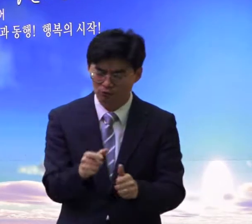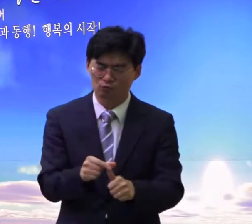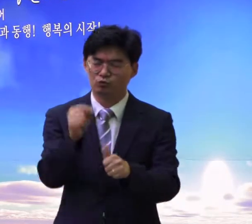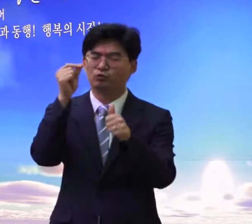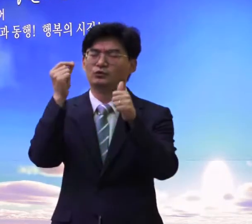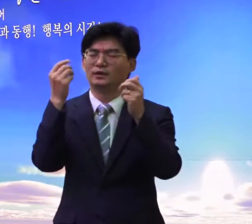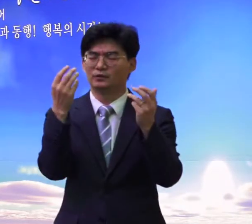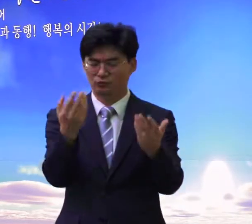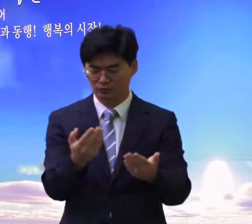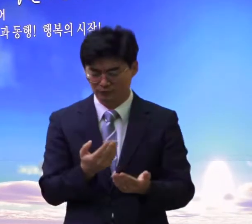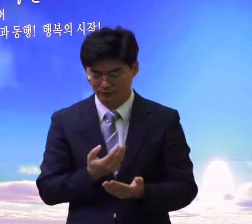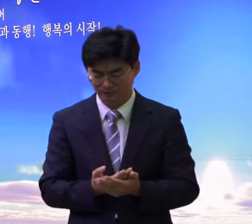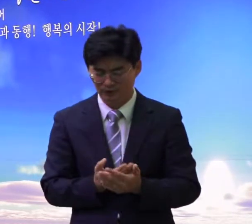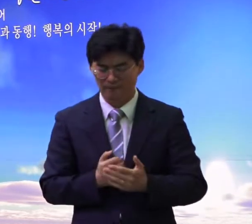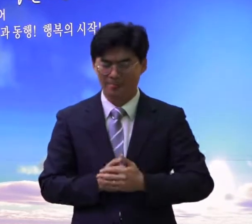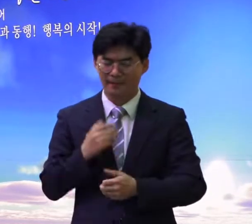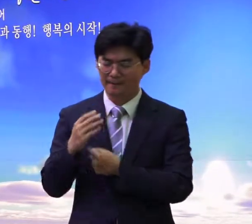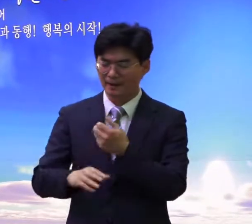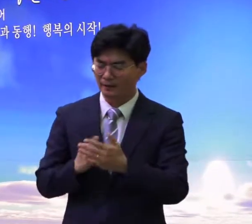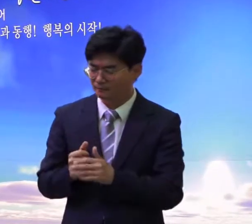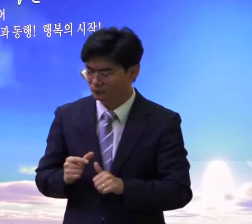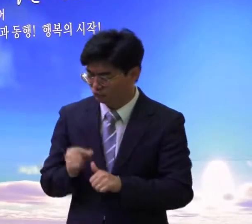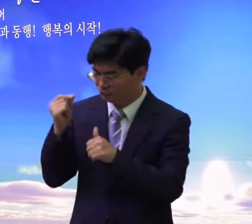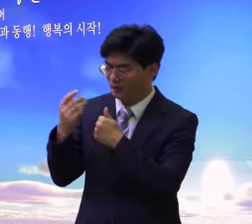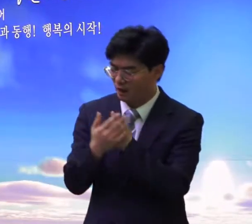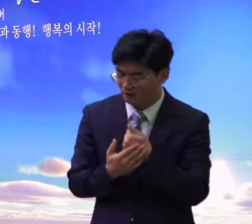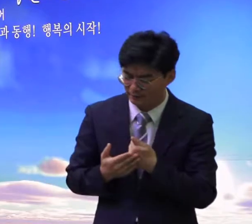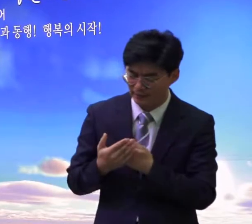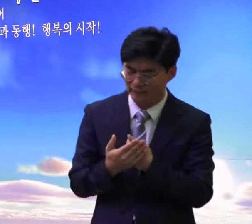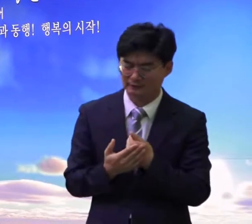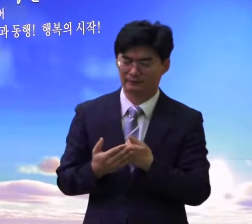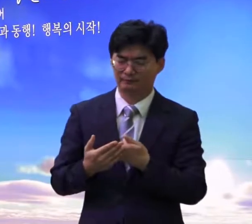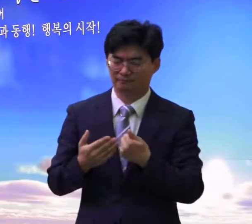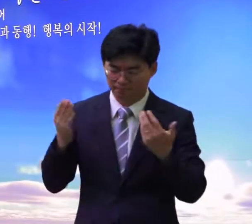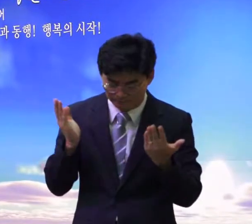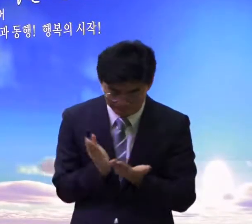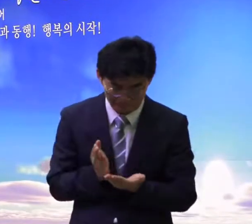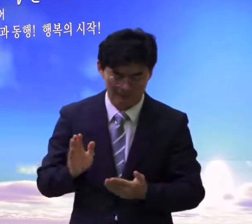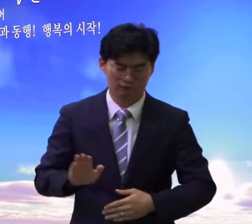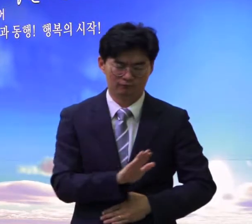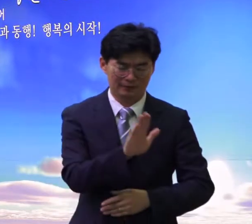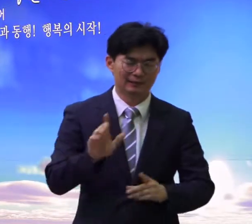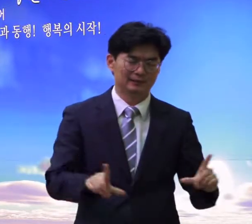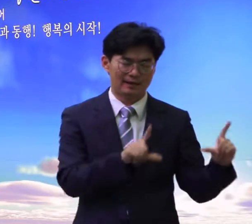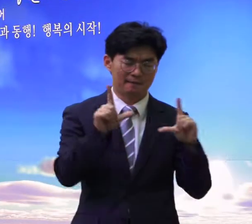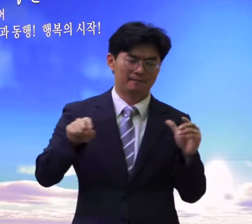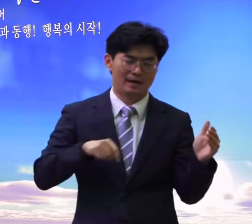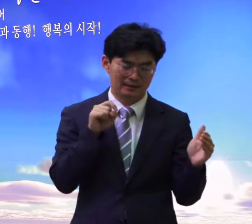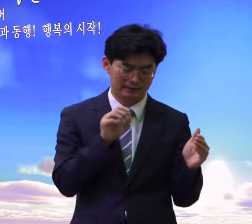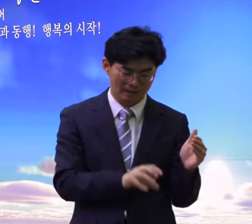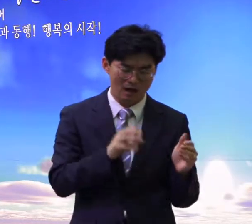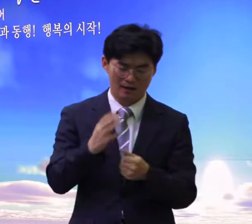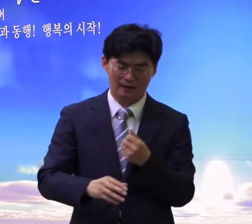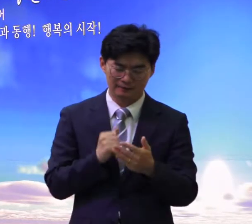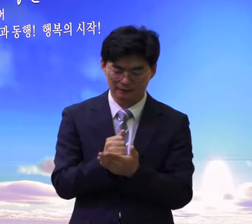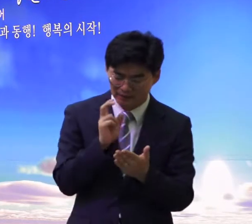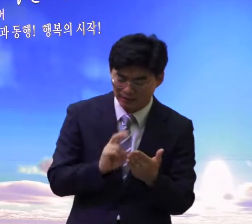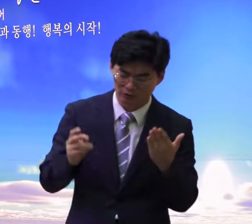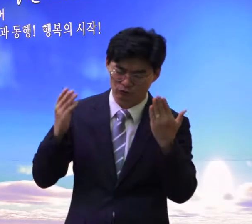주시면 감사합니다. 하나님의 구원의 은총을 입은 자답게 우리의 삶 속에서 하나님을 찬양하기로 결단하고